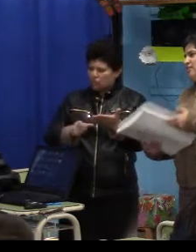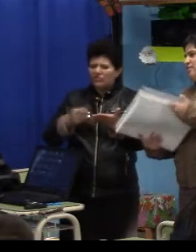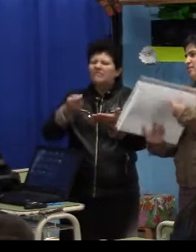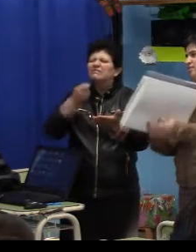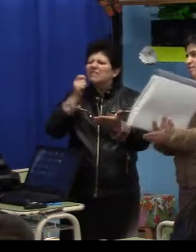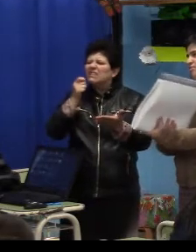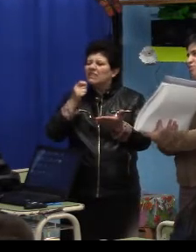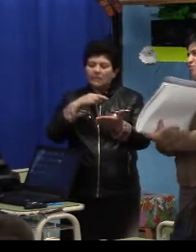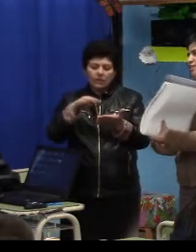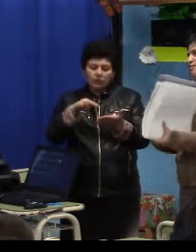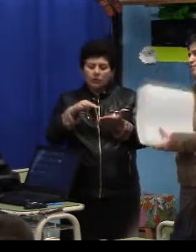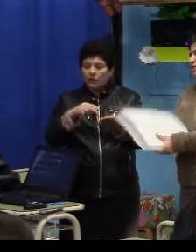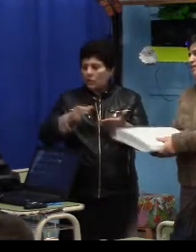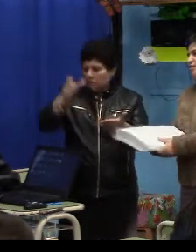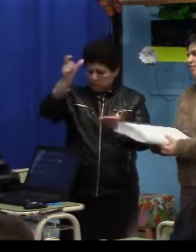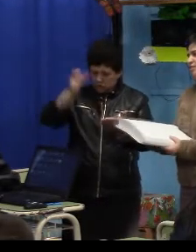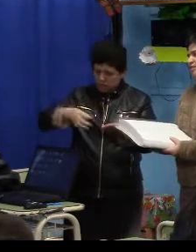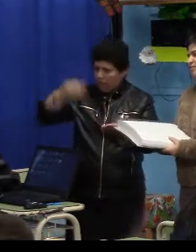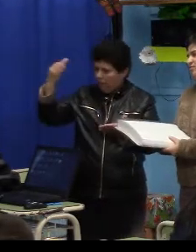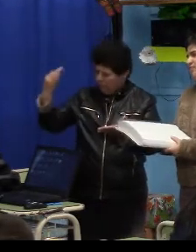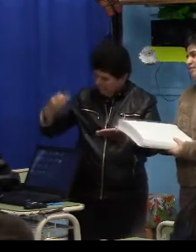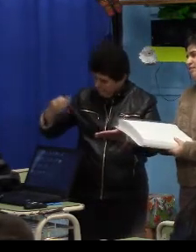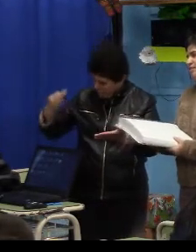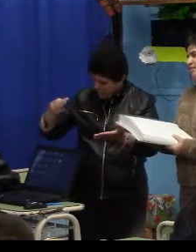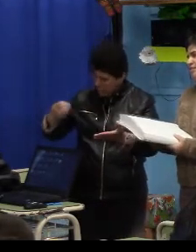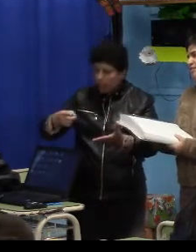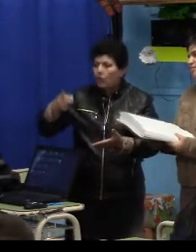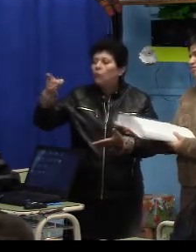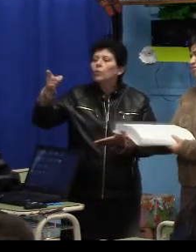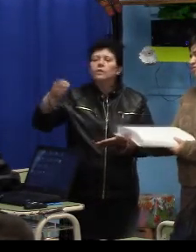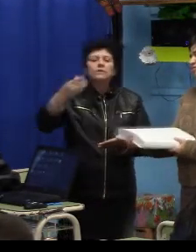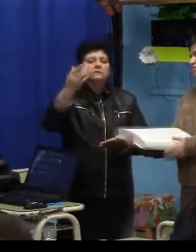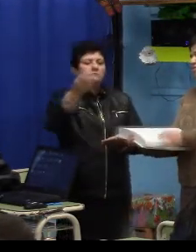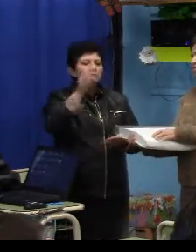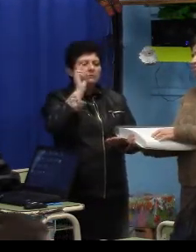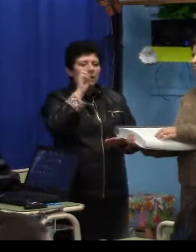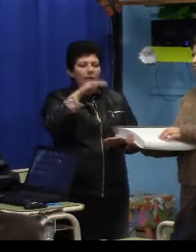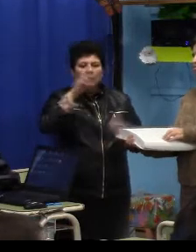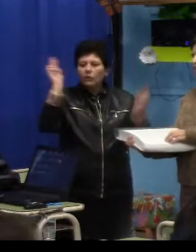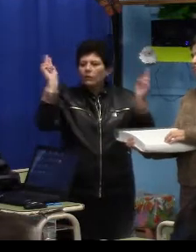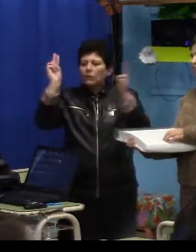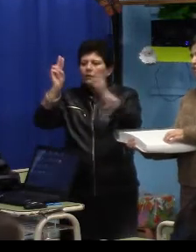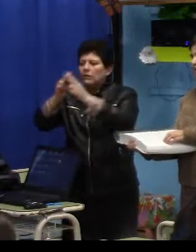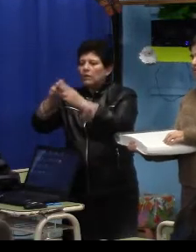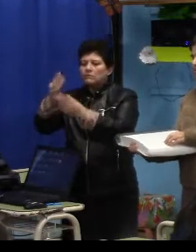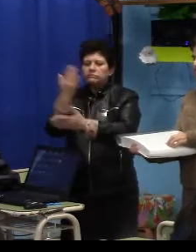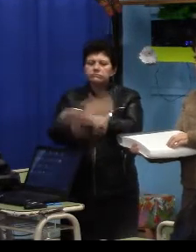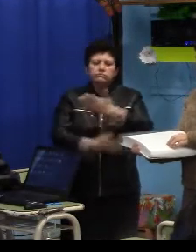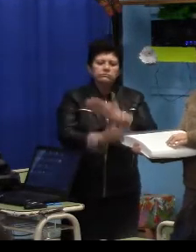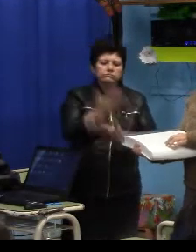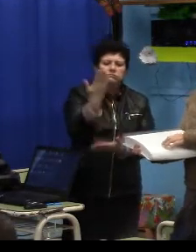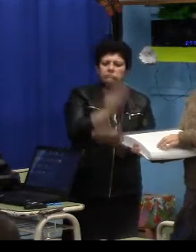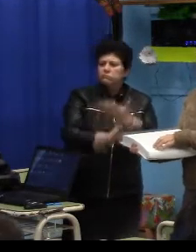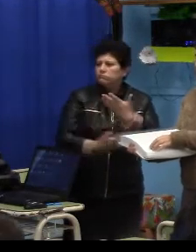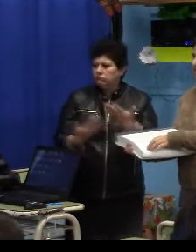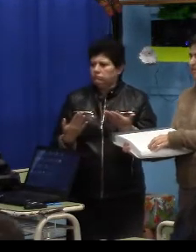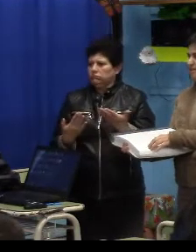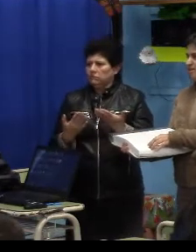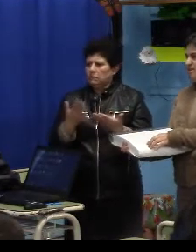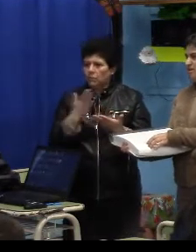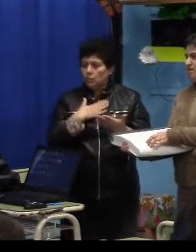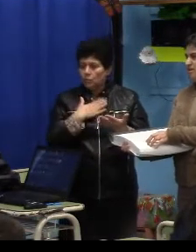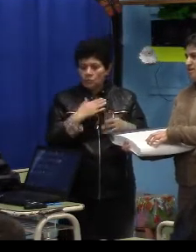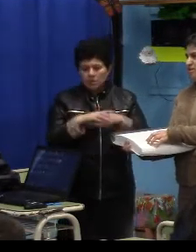hay. Ustedes se van a encontrar con discapacitados. Un ser muy querido mío es